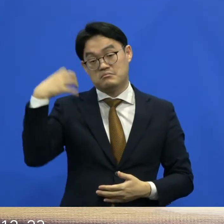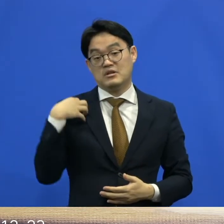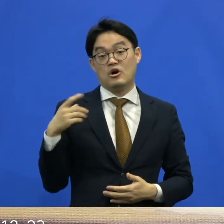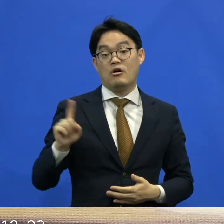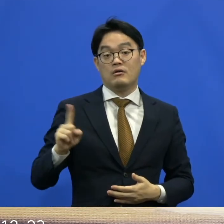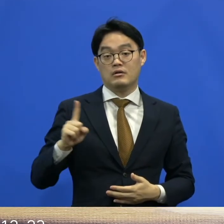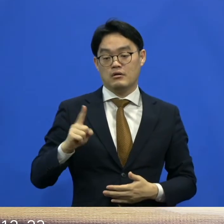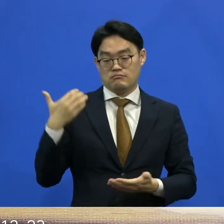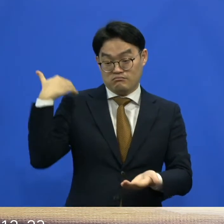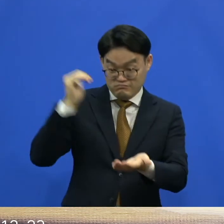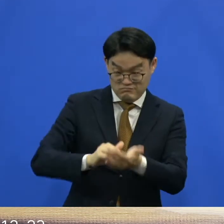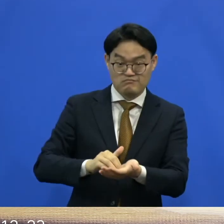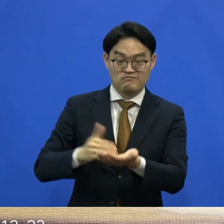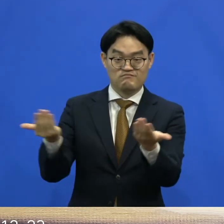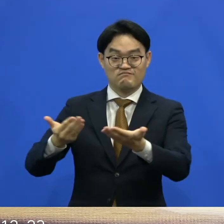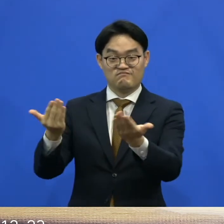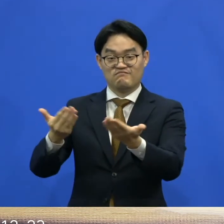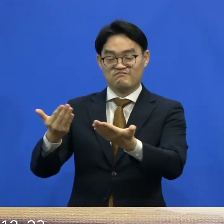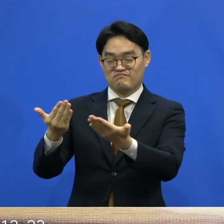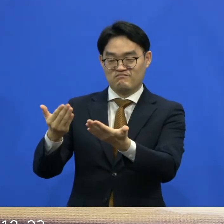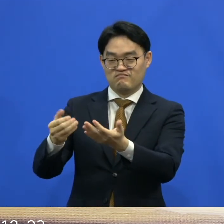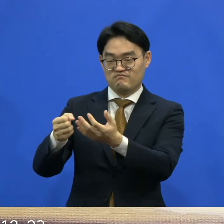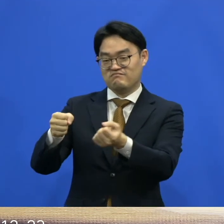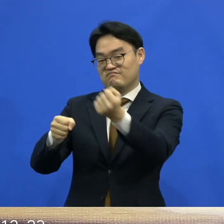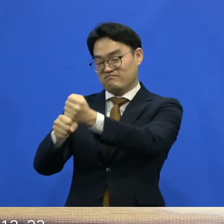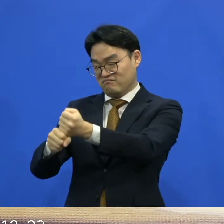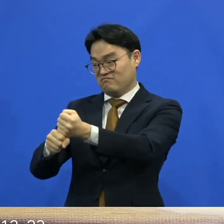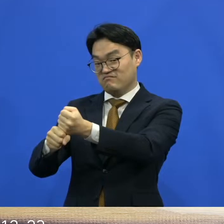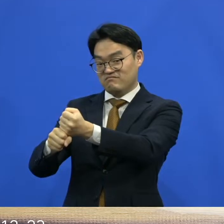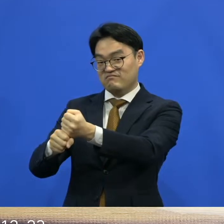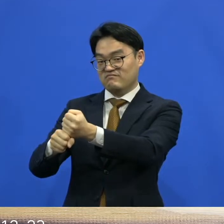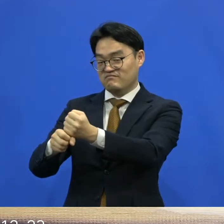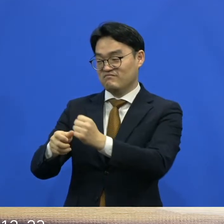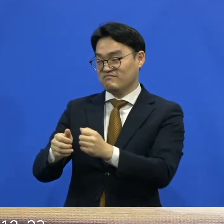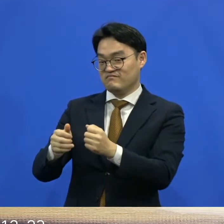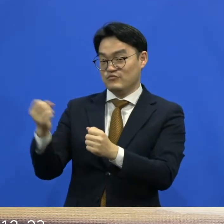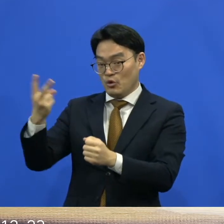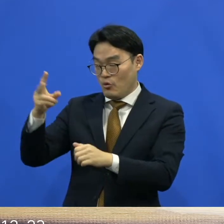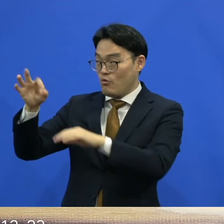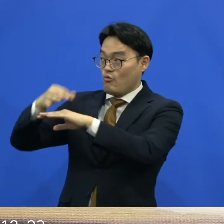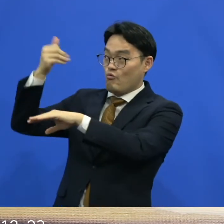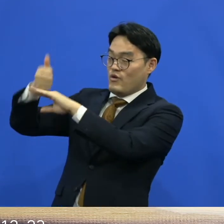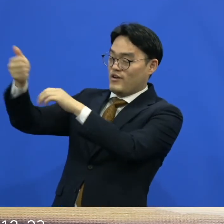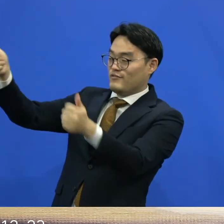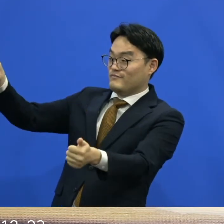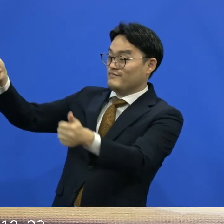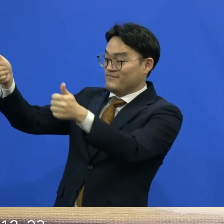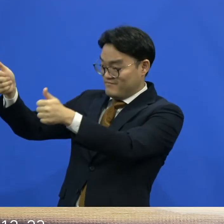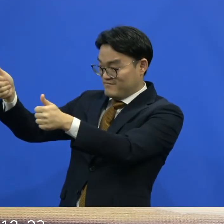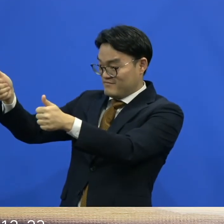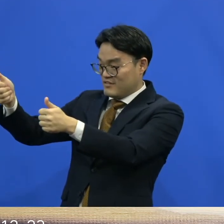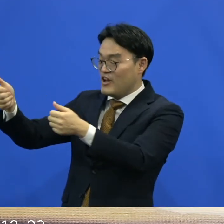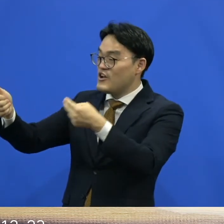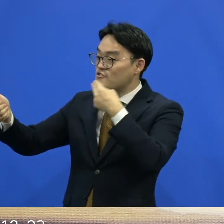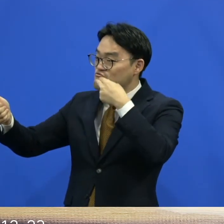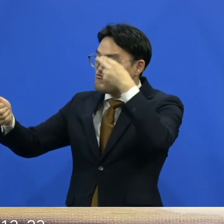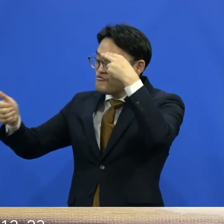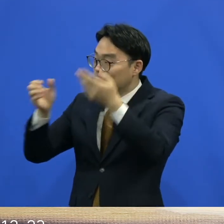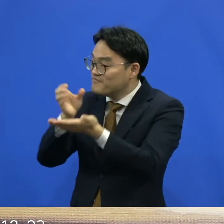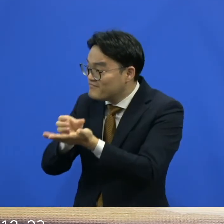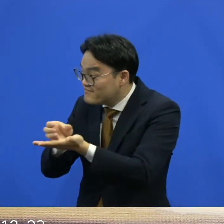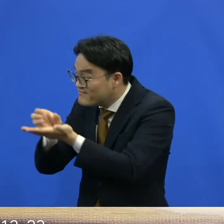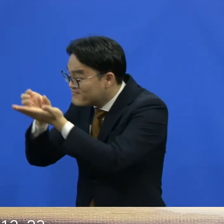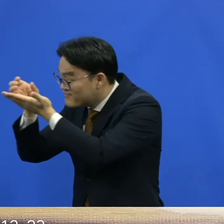21절에 보니까 바로의 술 맡은 관원장은 전직을 회복하며 그가 잔을 바로의 손에 받들여